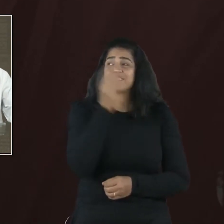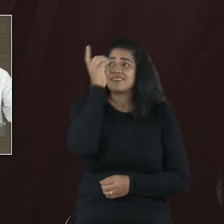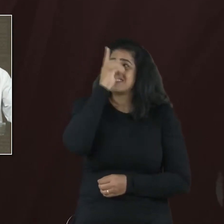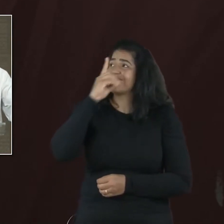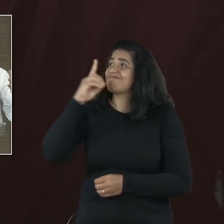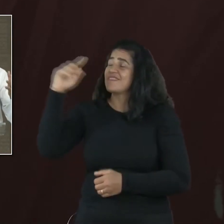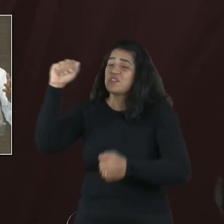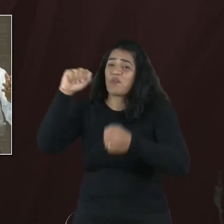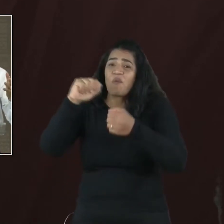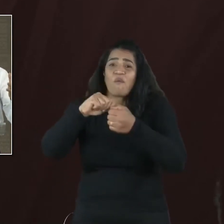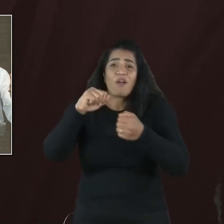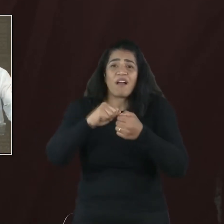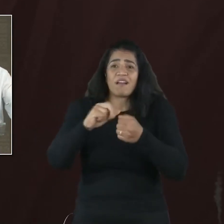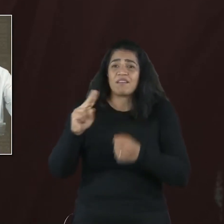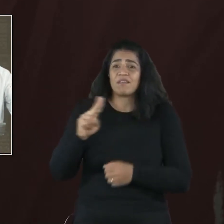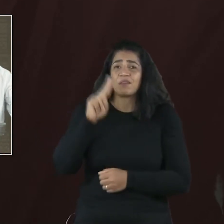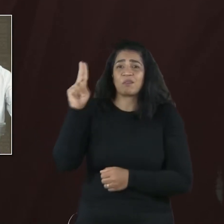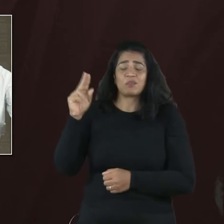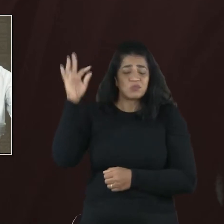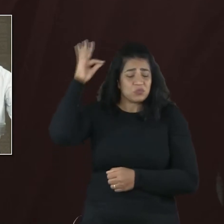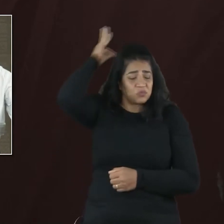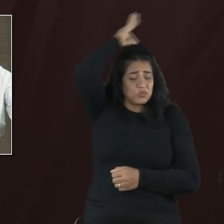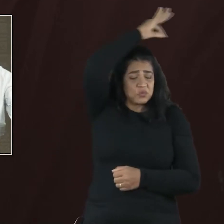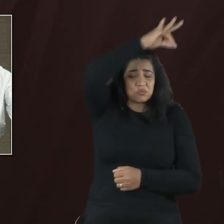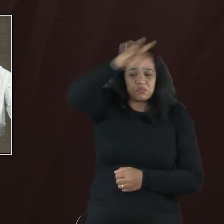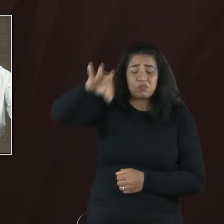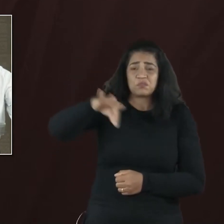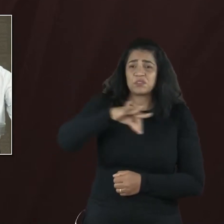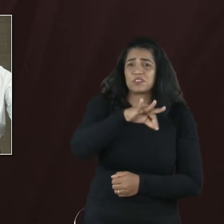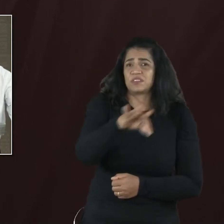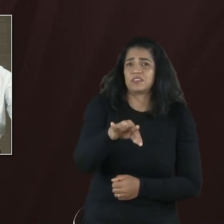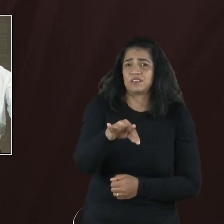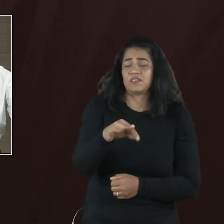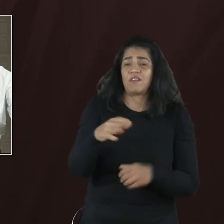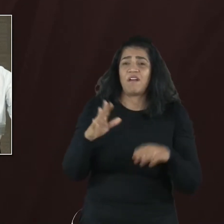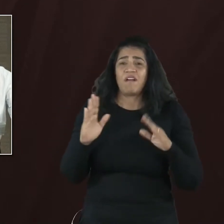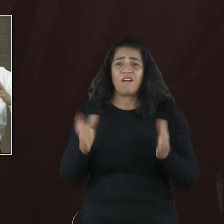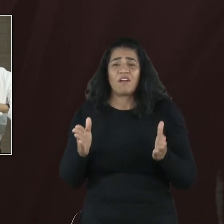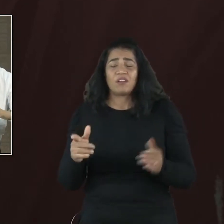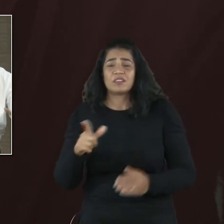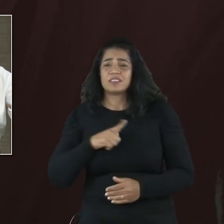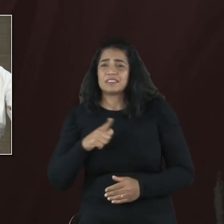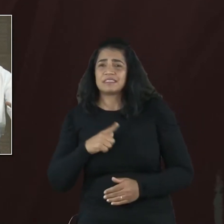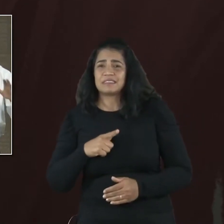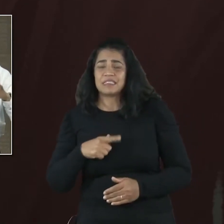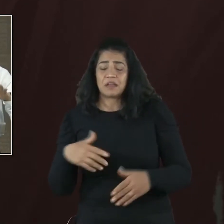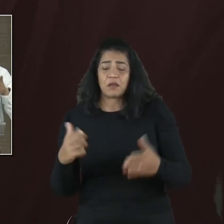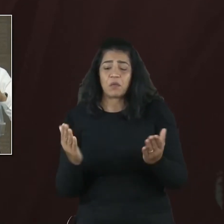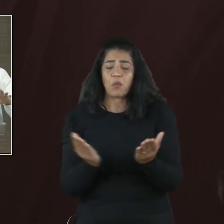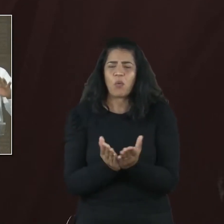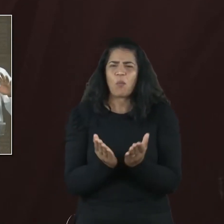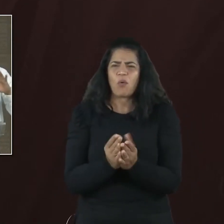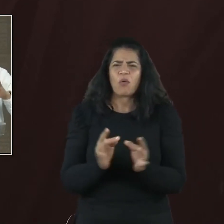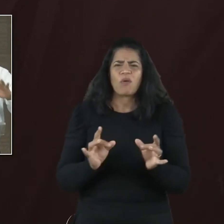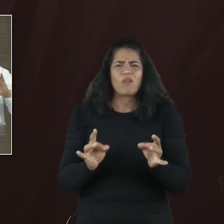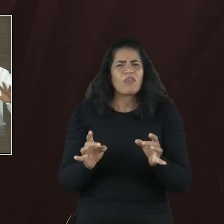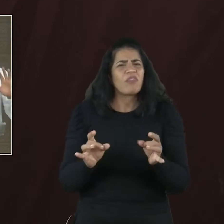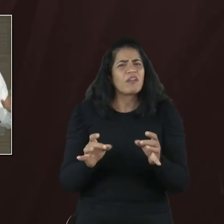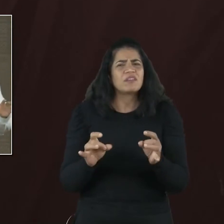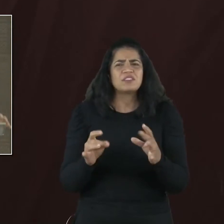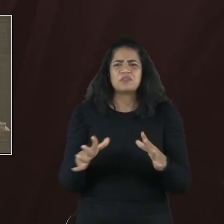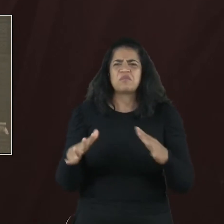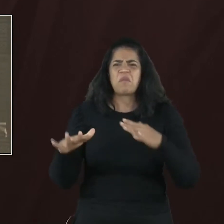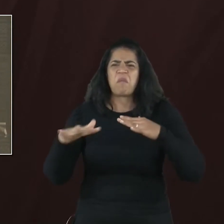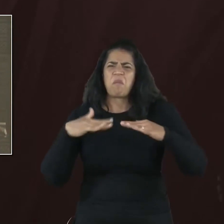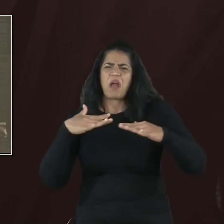alcançando, orando, só os comportores dinâmicos, orando por baixo, 22